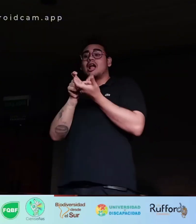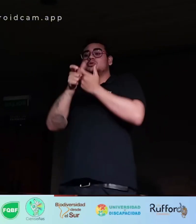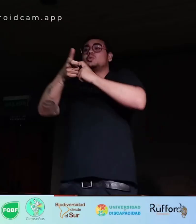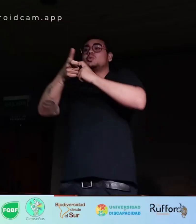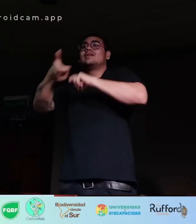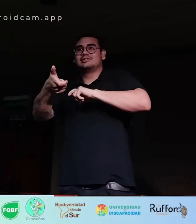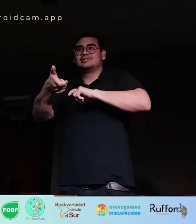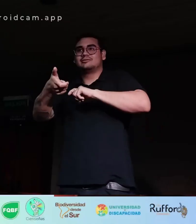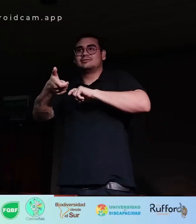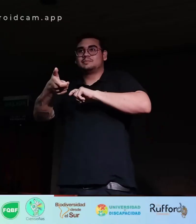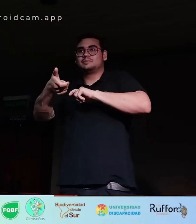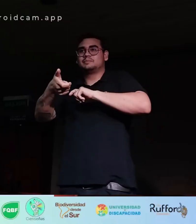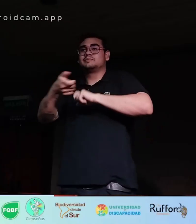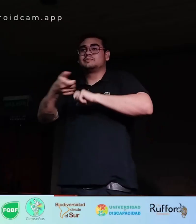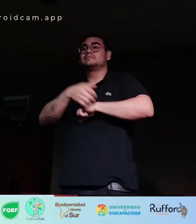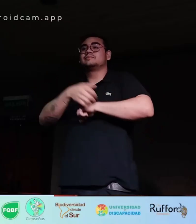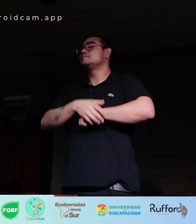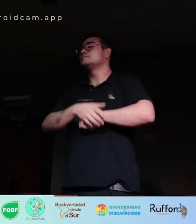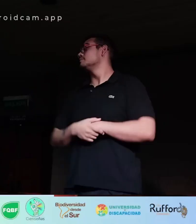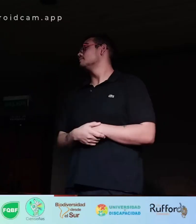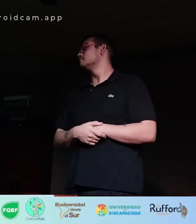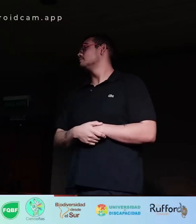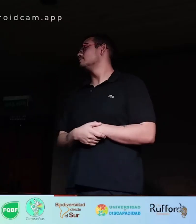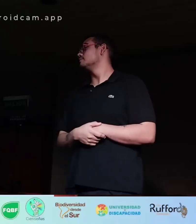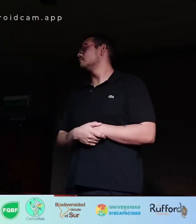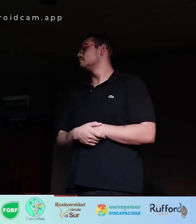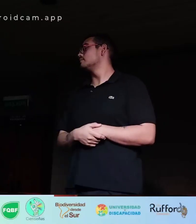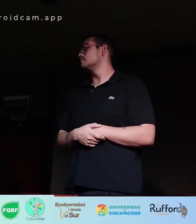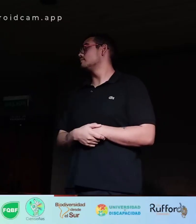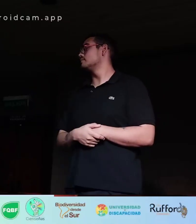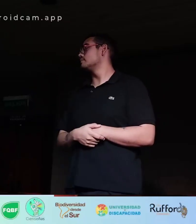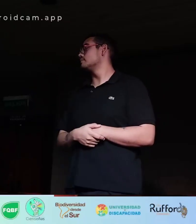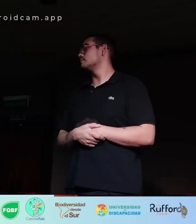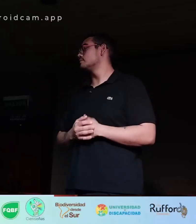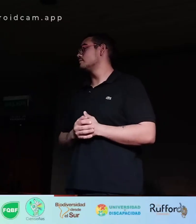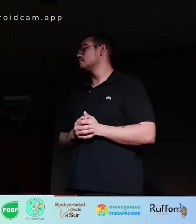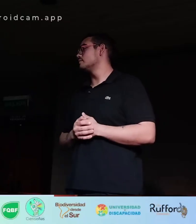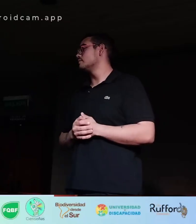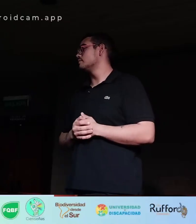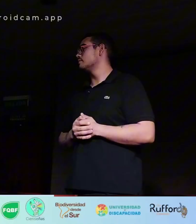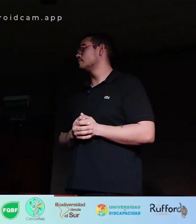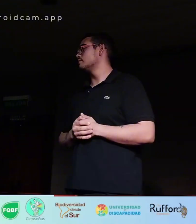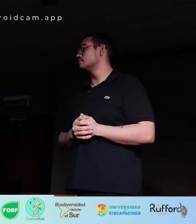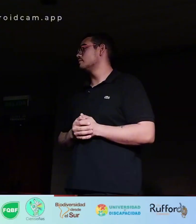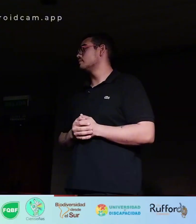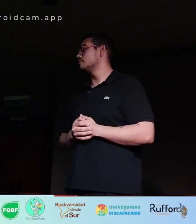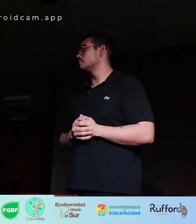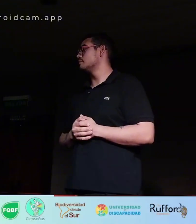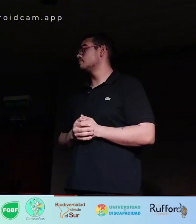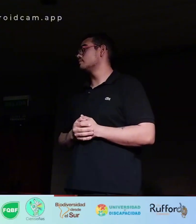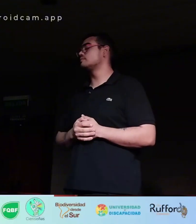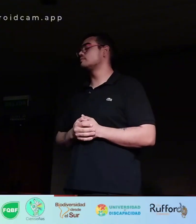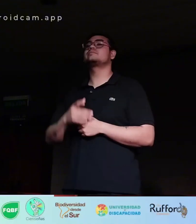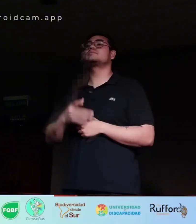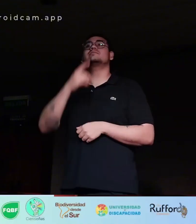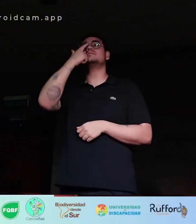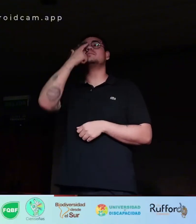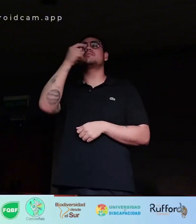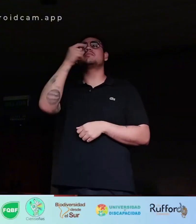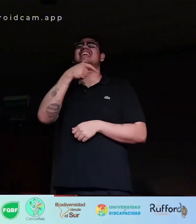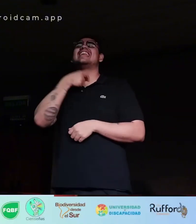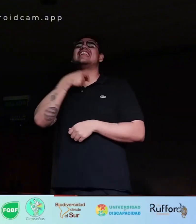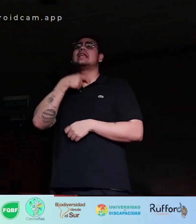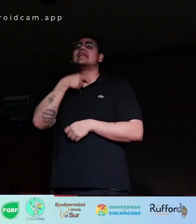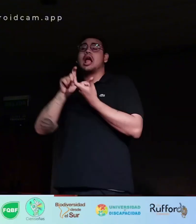eh, esa, mi idea es que ya esté disponible. O sea, uno lo pueda buscar para descargarla o estar en la